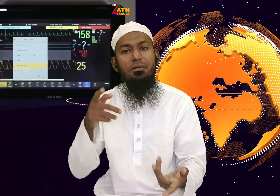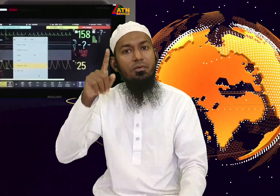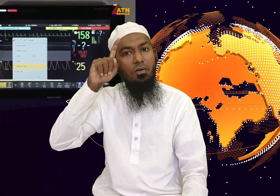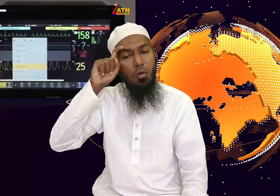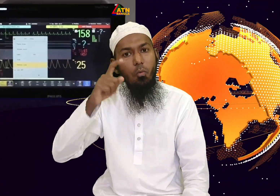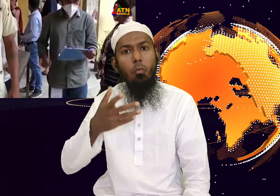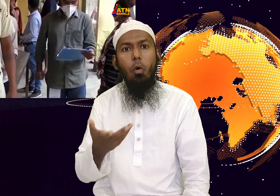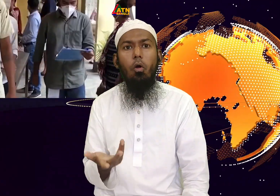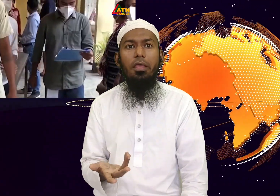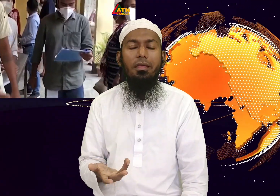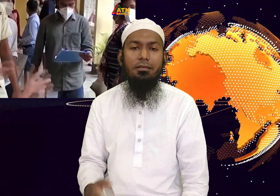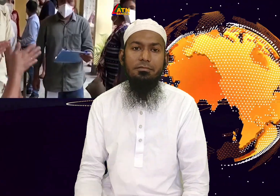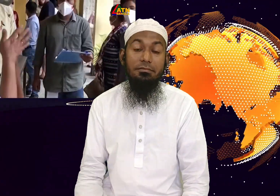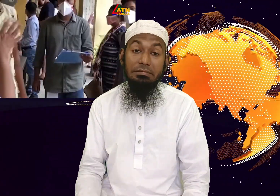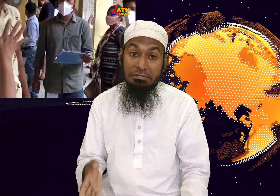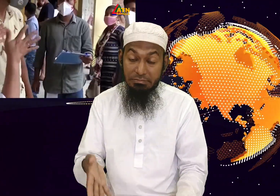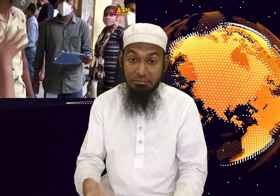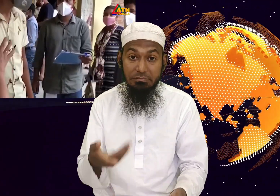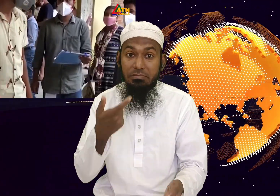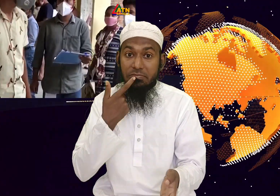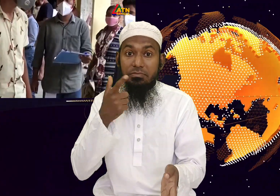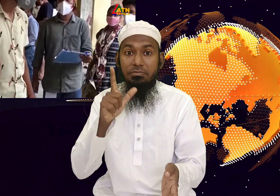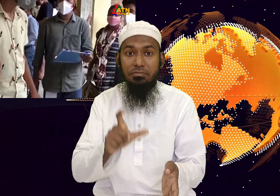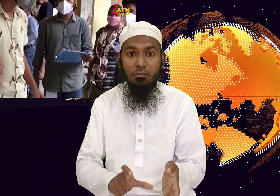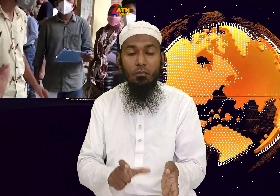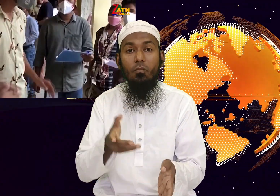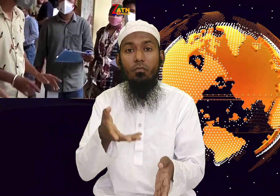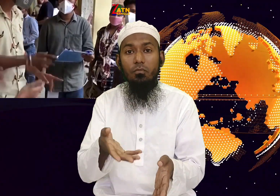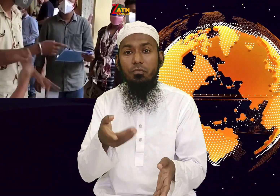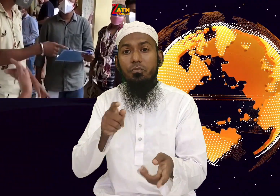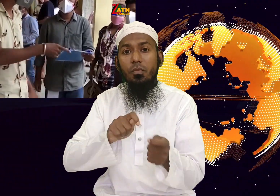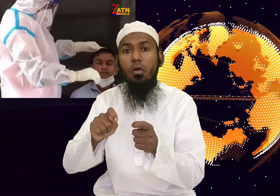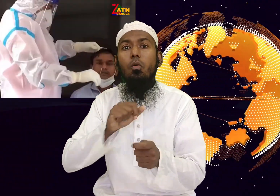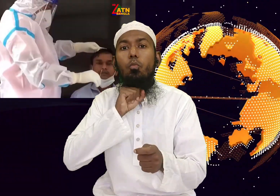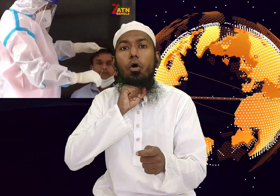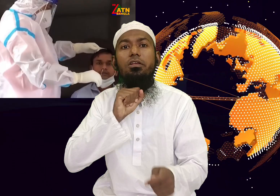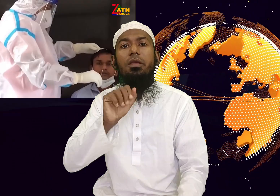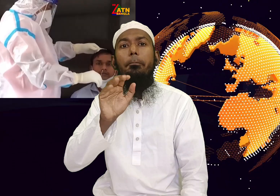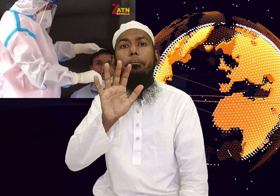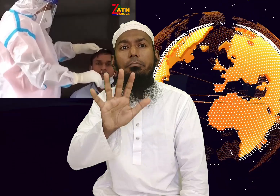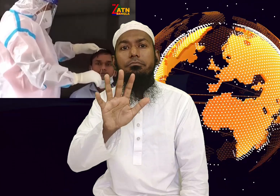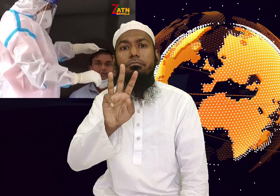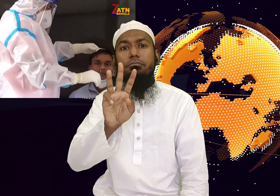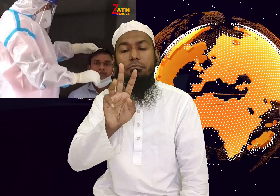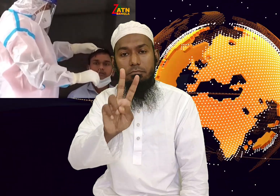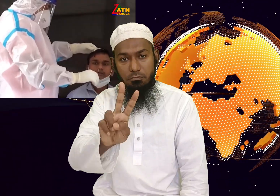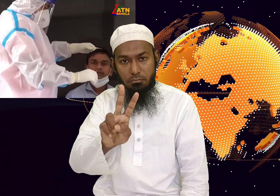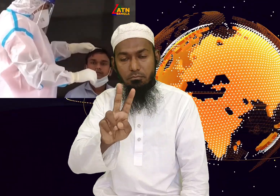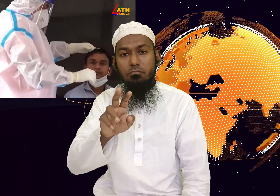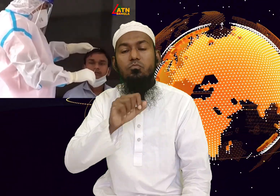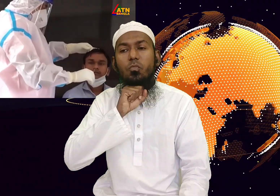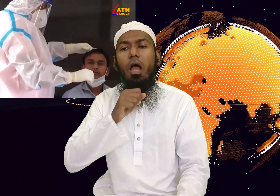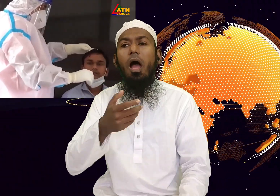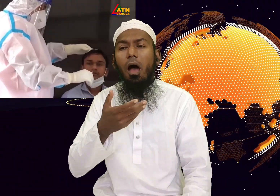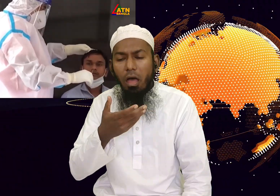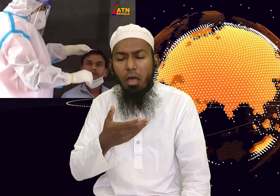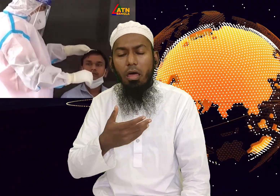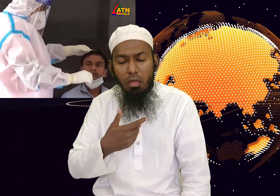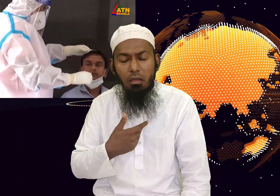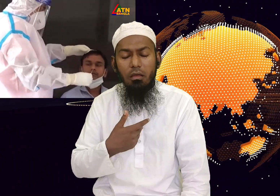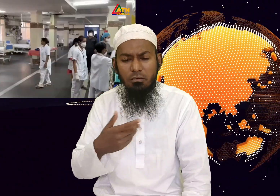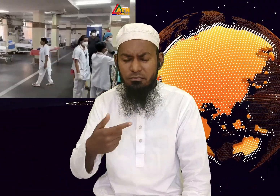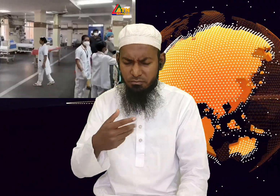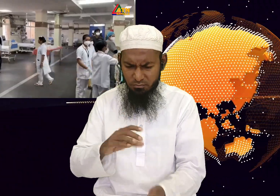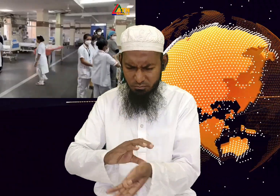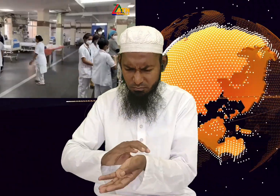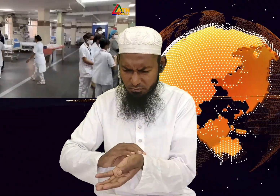প্রতিবেদন অনুযায়ী কাদাপা জেলার ৫২ বছর বয়সী এক ব্যক্তি জ্বর ও কাশিতে আক্রান্ত হওয়ার পর করোনা পরীক্ষায় পজিটিভ শনাক্ত